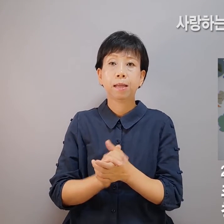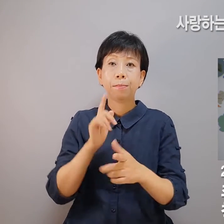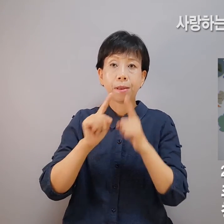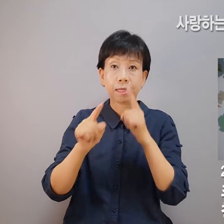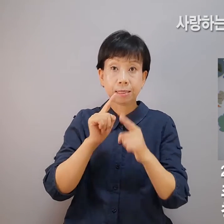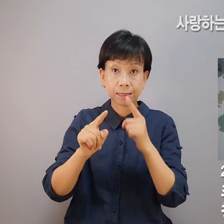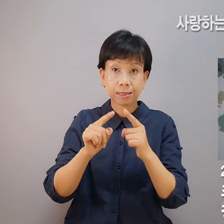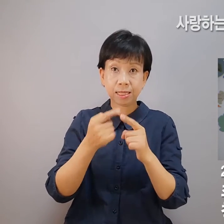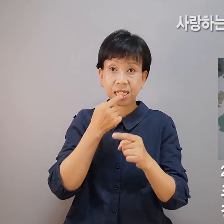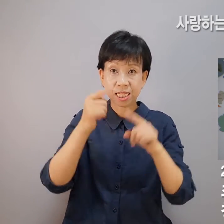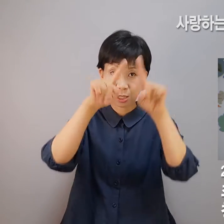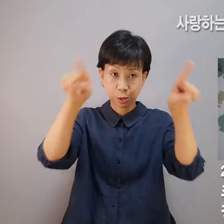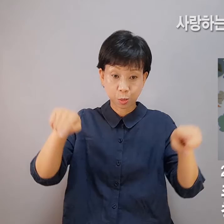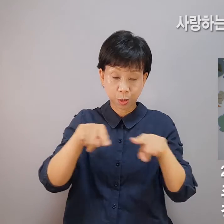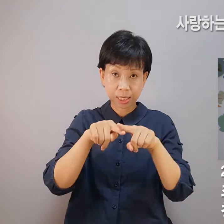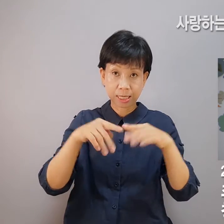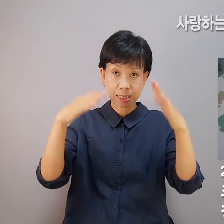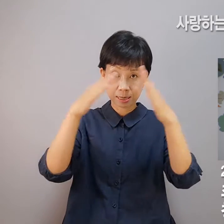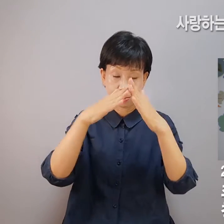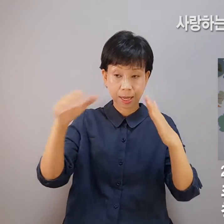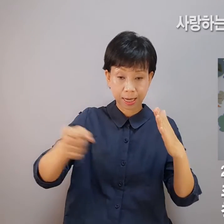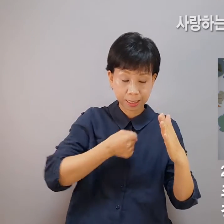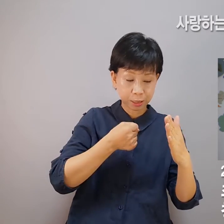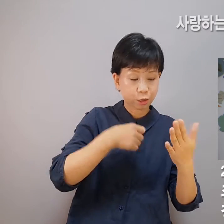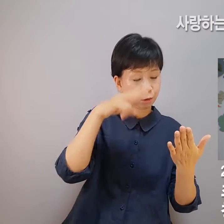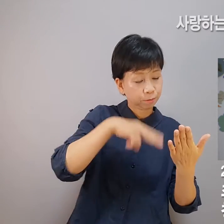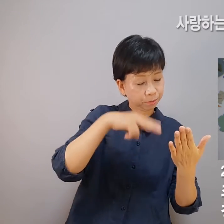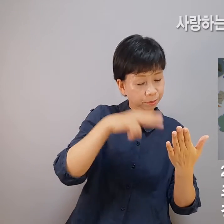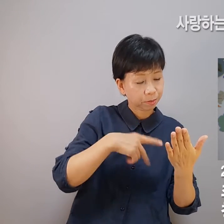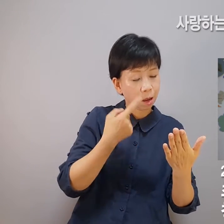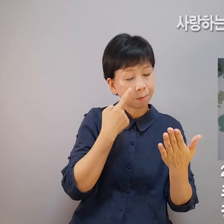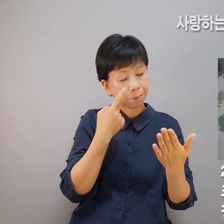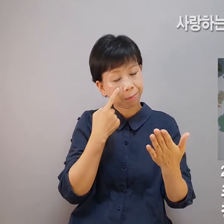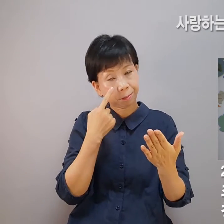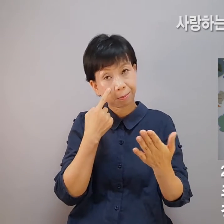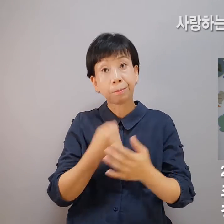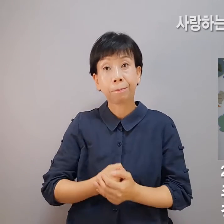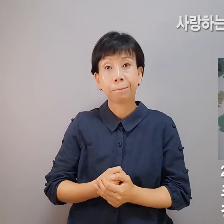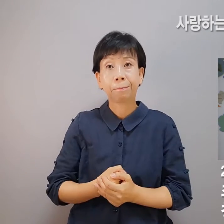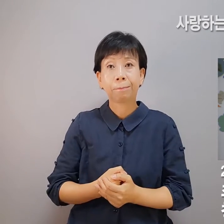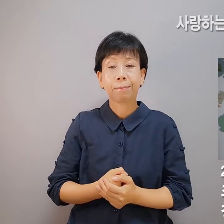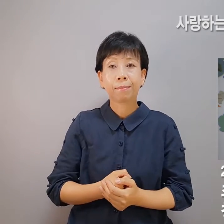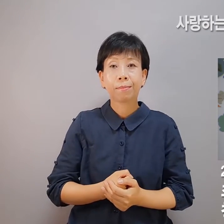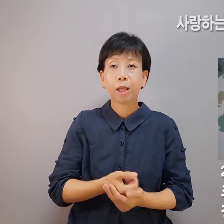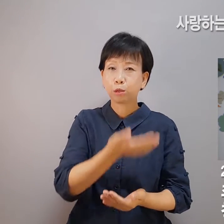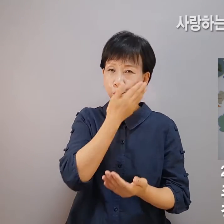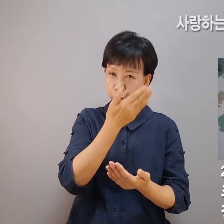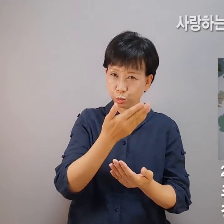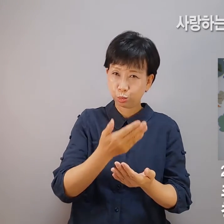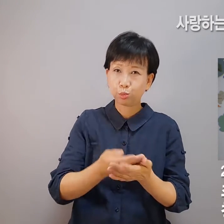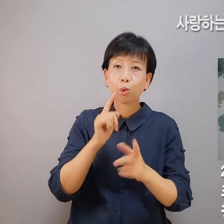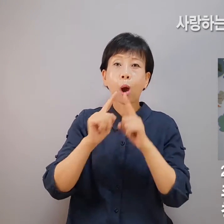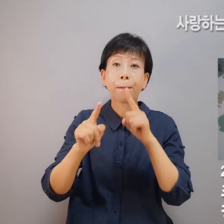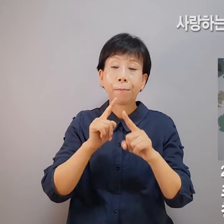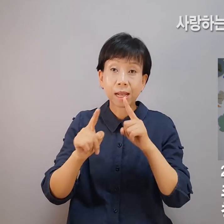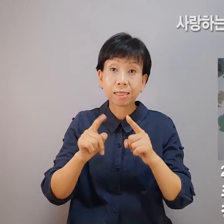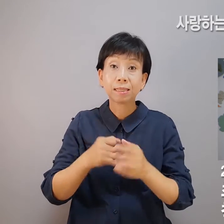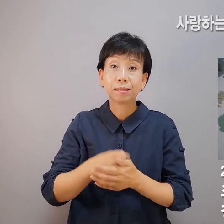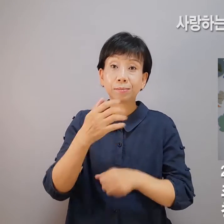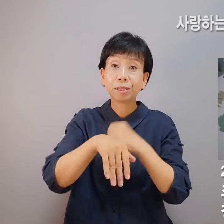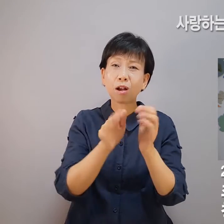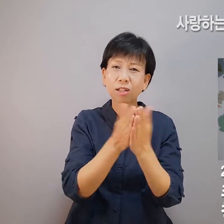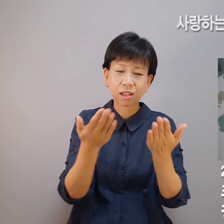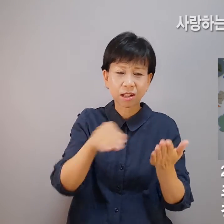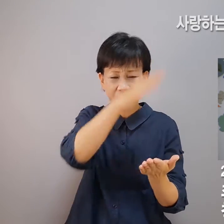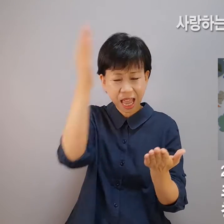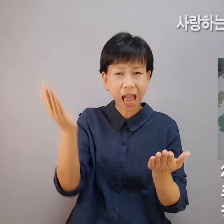종이를 들고 가셔서 한번 더 이렇게 되뇌어 보시면 좋을 것 같아요. 아주 핵심 구절입니다. 성경 말씀 어느 하나 안